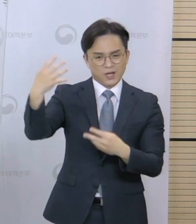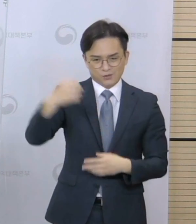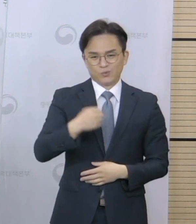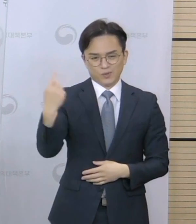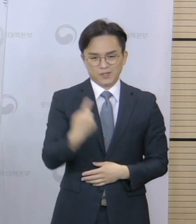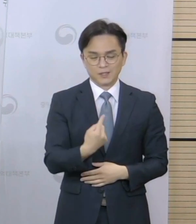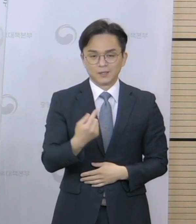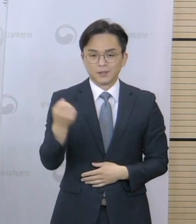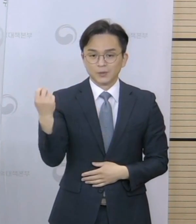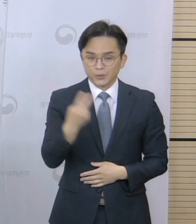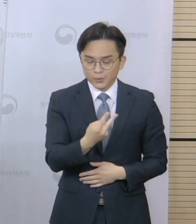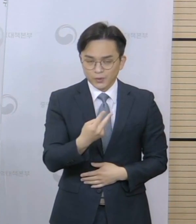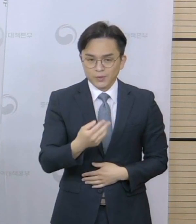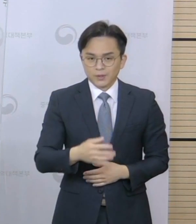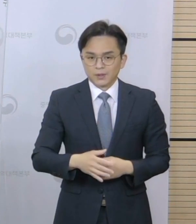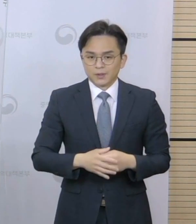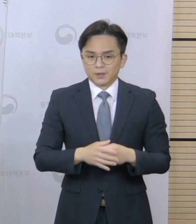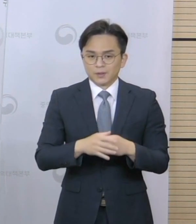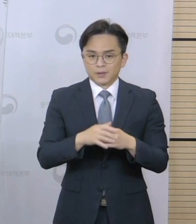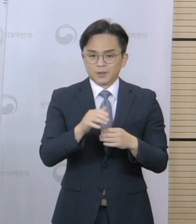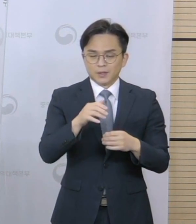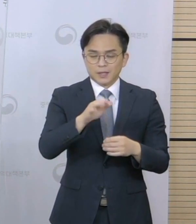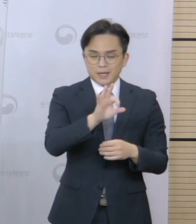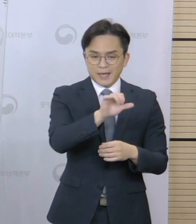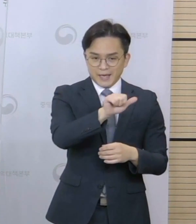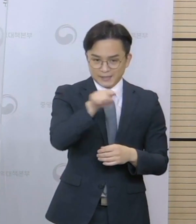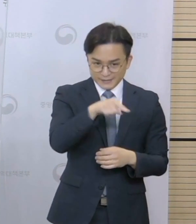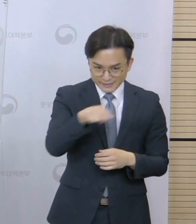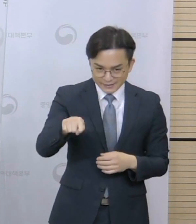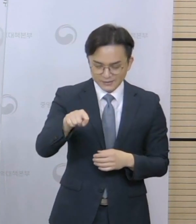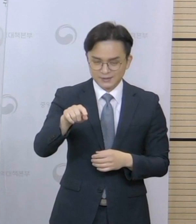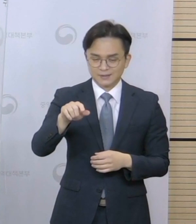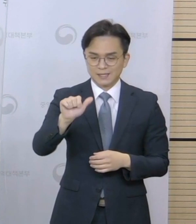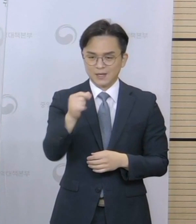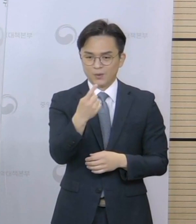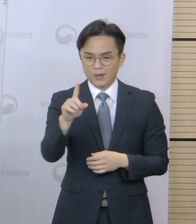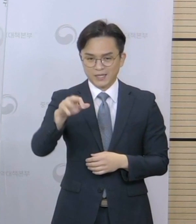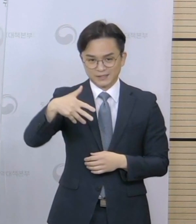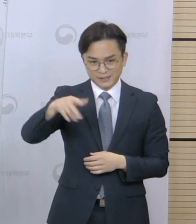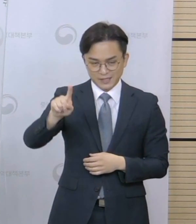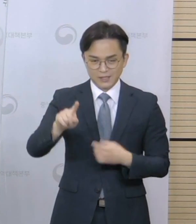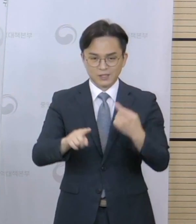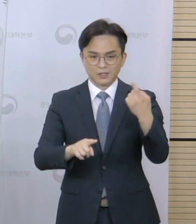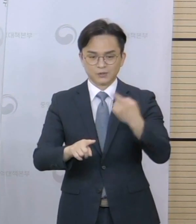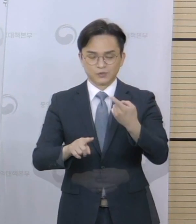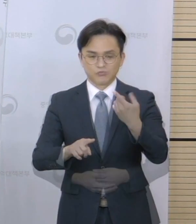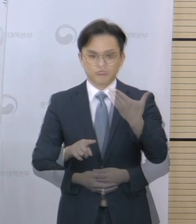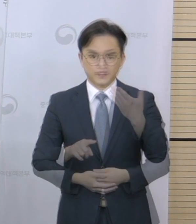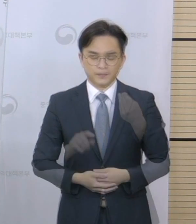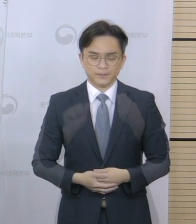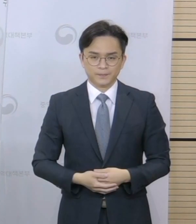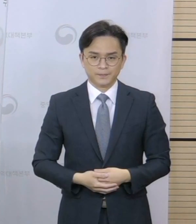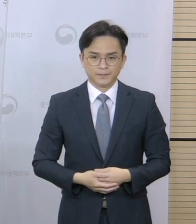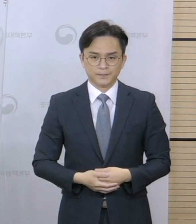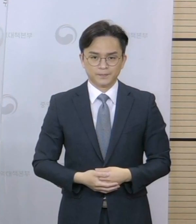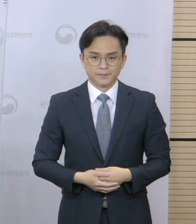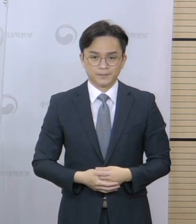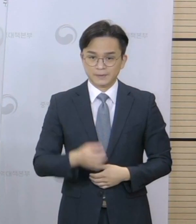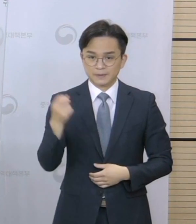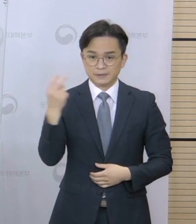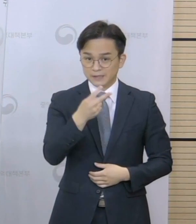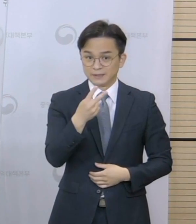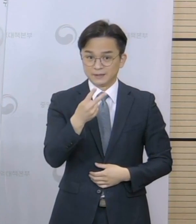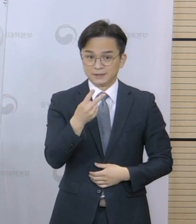파이즈 백신 천 9만 회분 에 추가 도입도 예정되어 있습니다 다시 알려드립니다